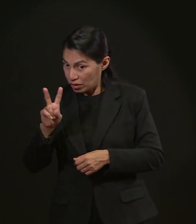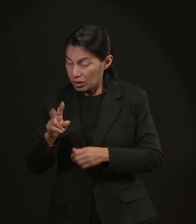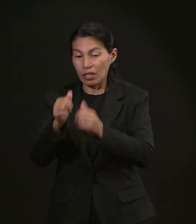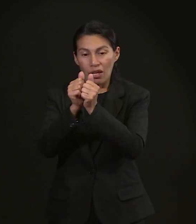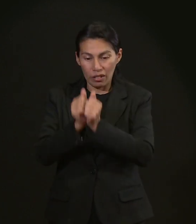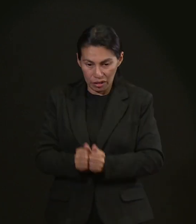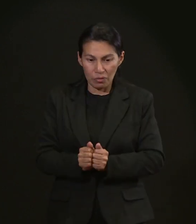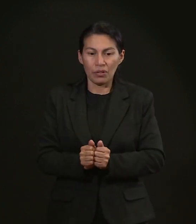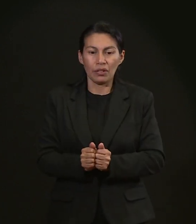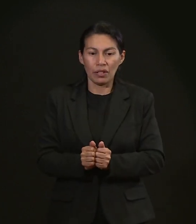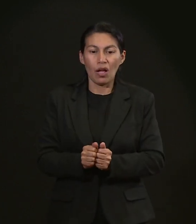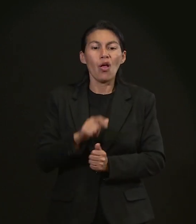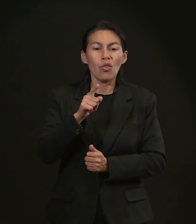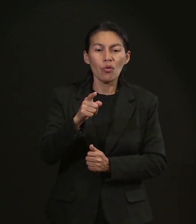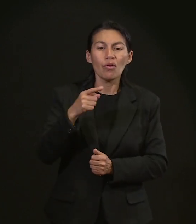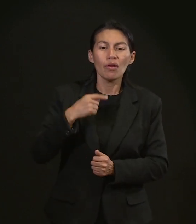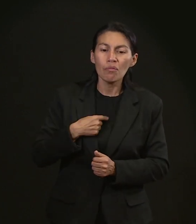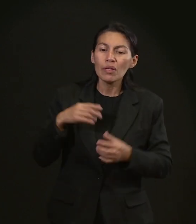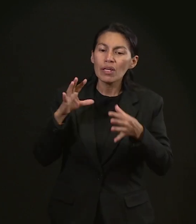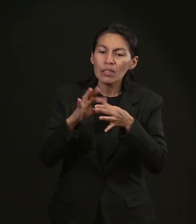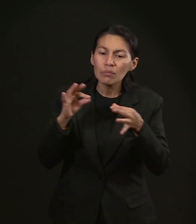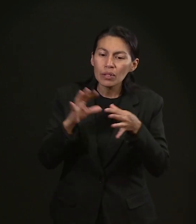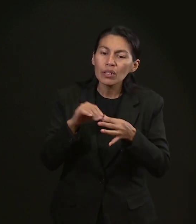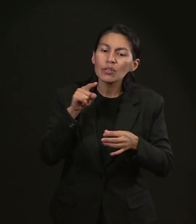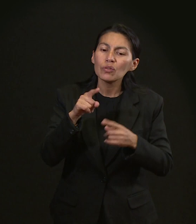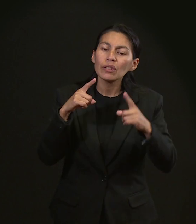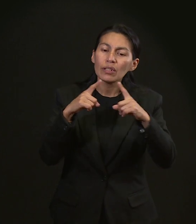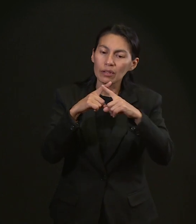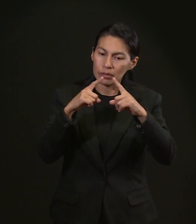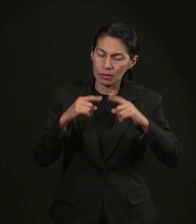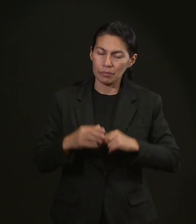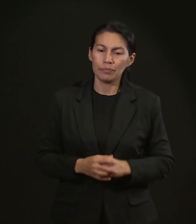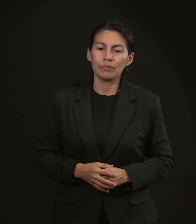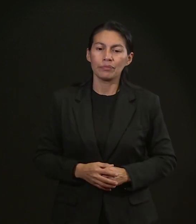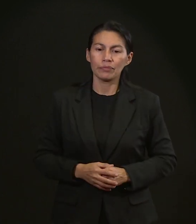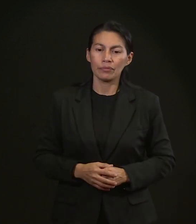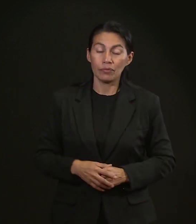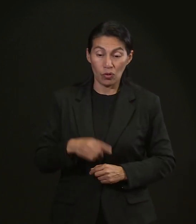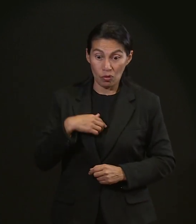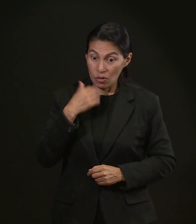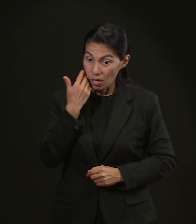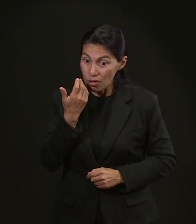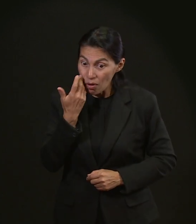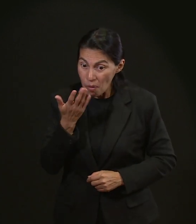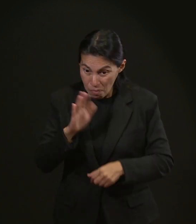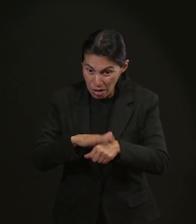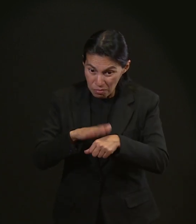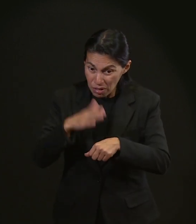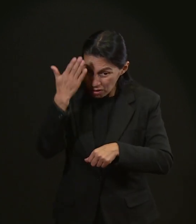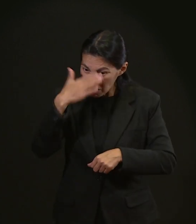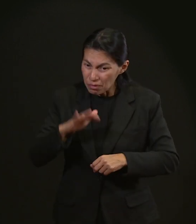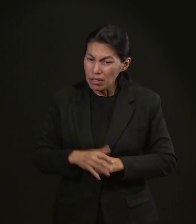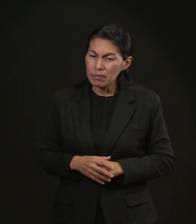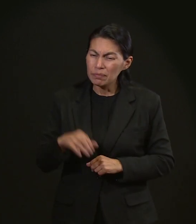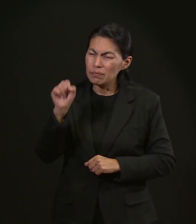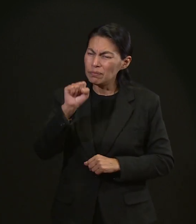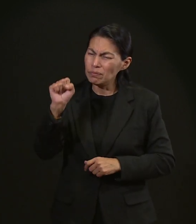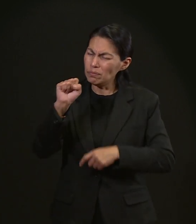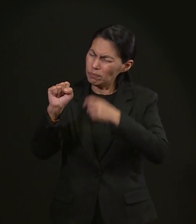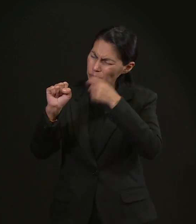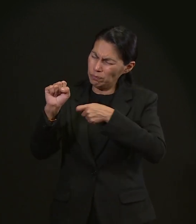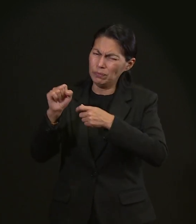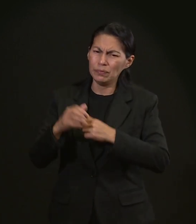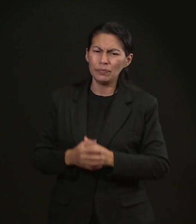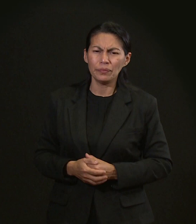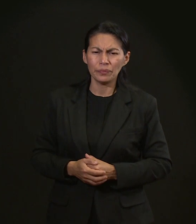ir a ningún lado y aquí me voy a quedar contigo hasta que me expliques todos los de tu iglesia le dije yo quiero saber todo eso de que el